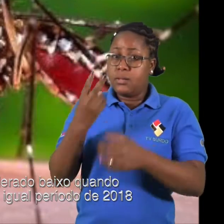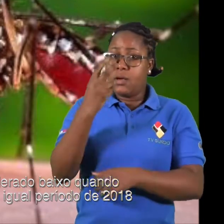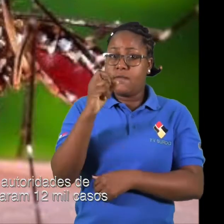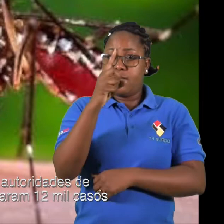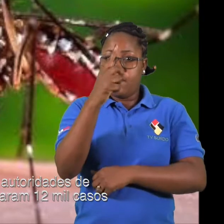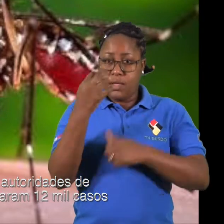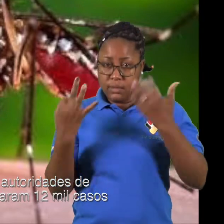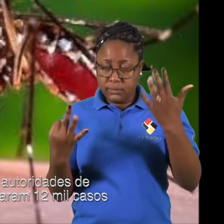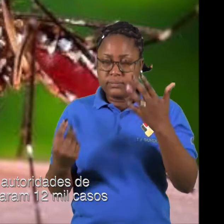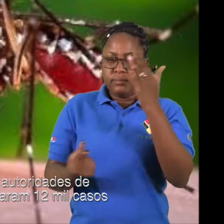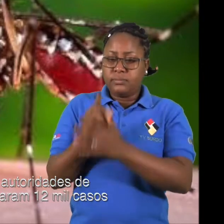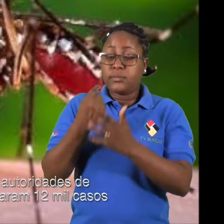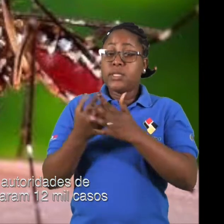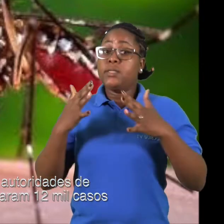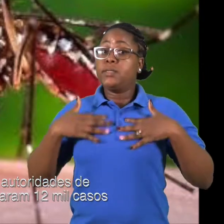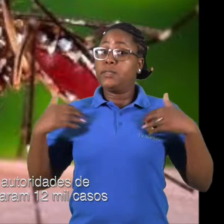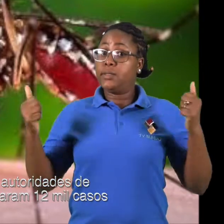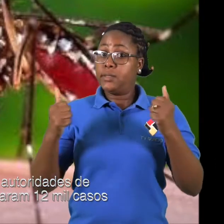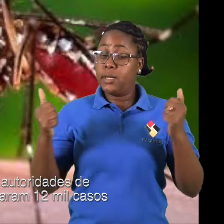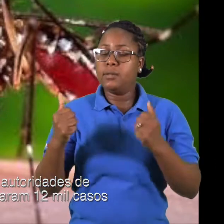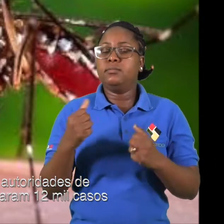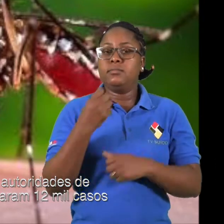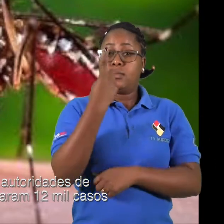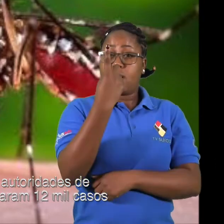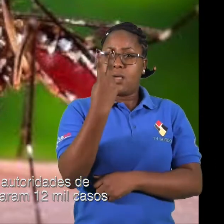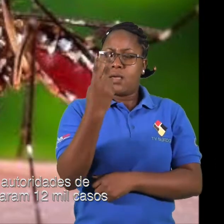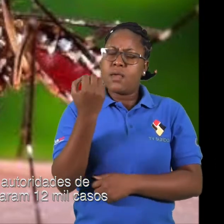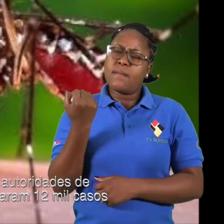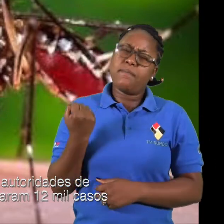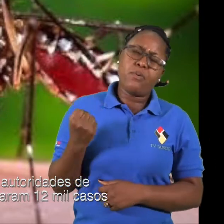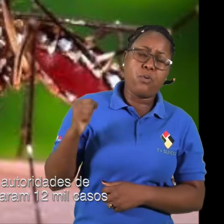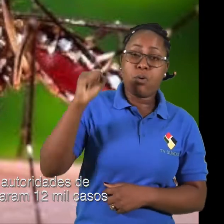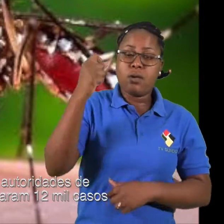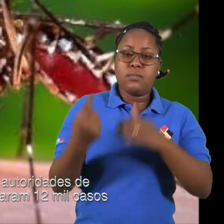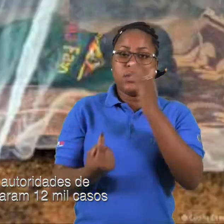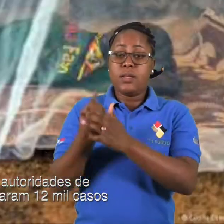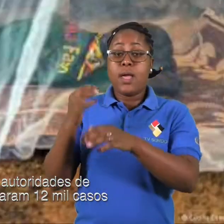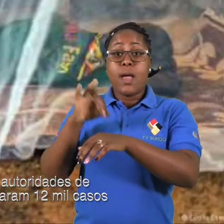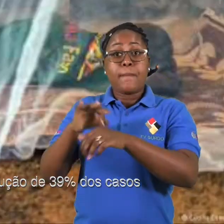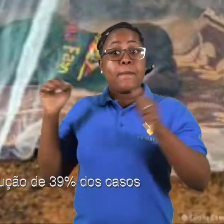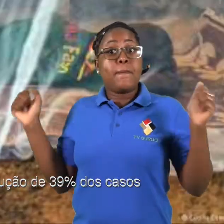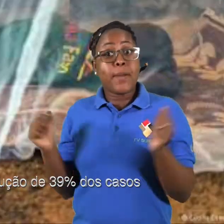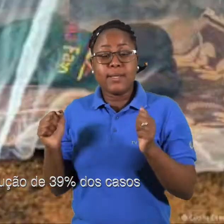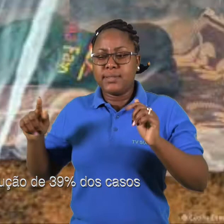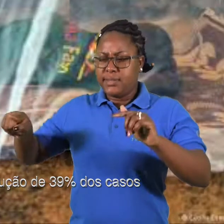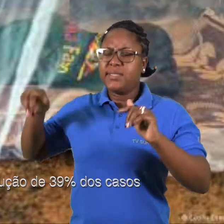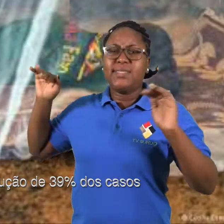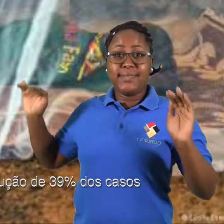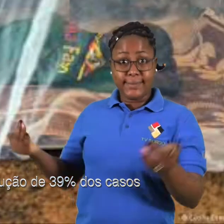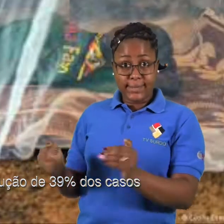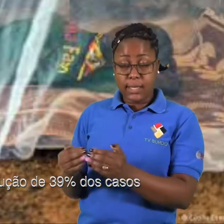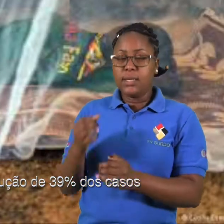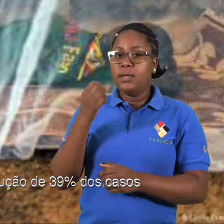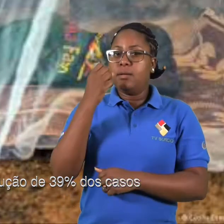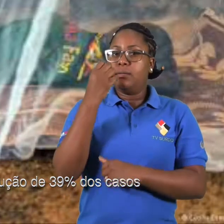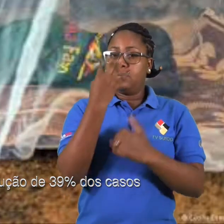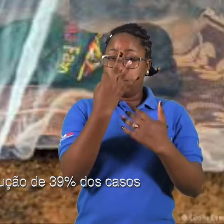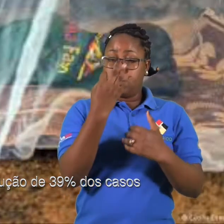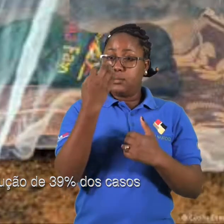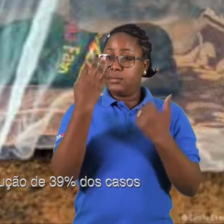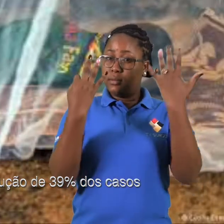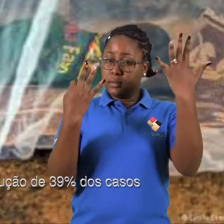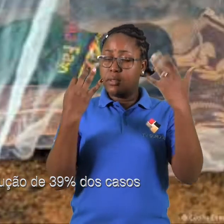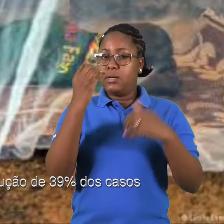2018, onde as autoridades de saúde reportaram 12.000 casos, ou seja, uma redução de